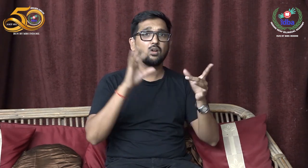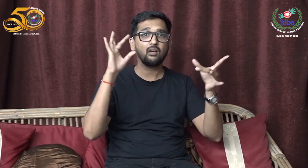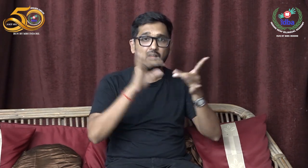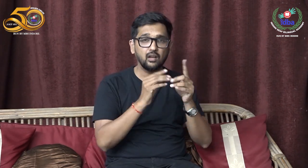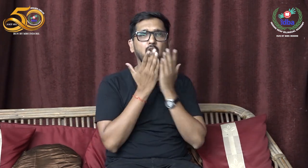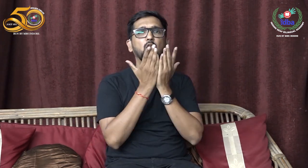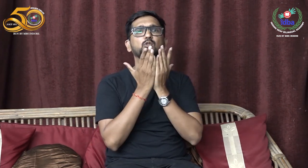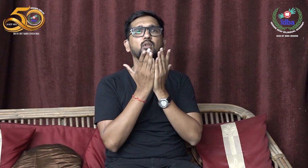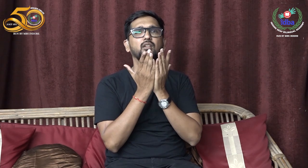चाहिए।